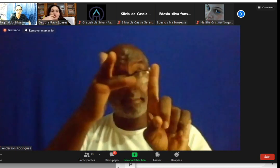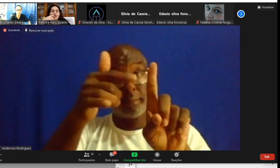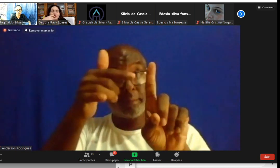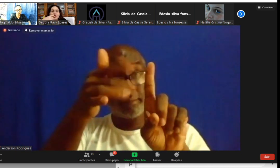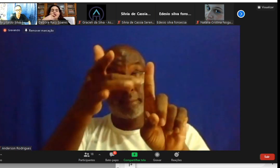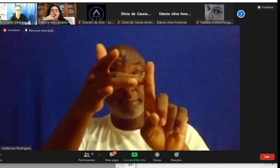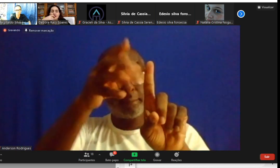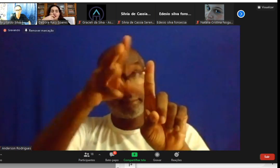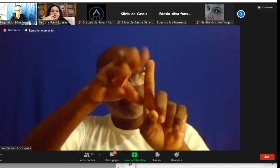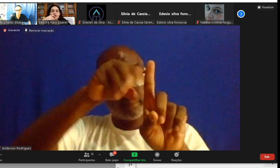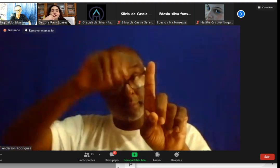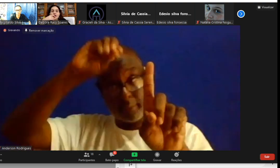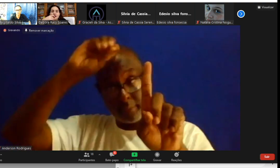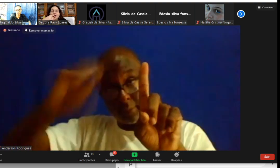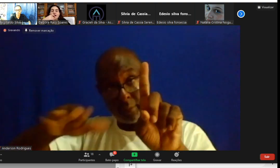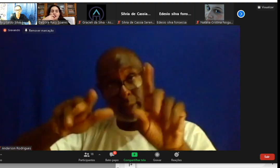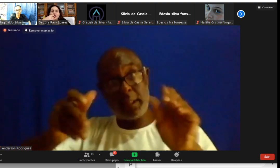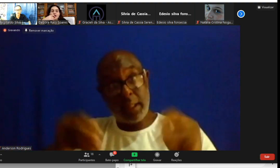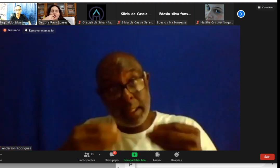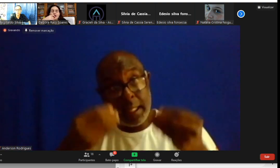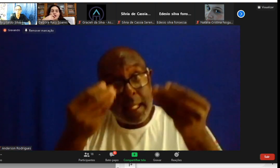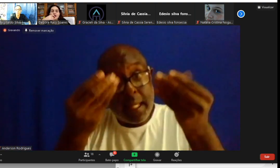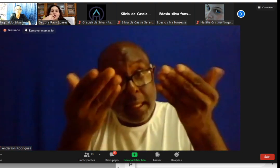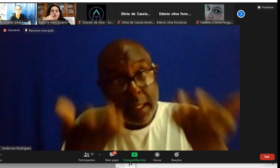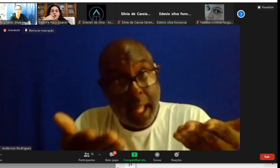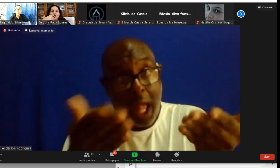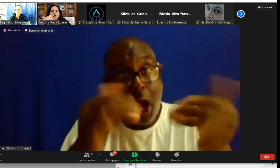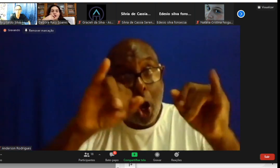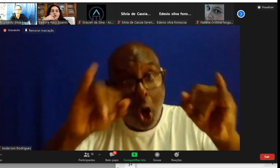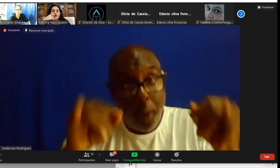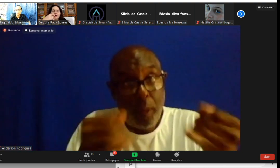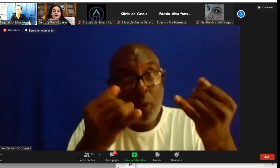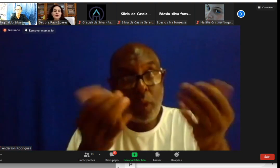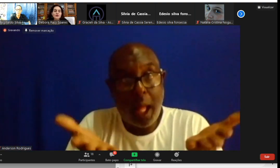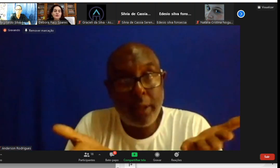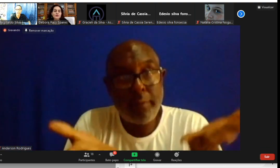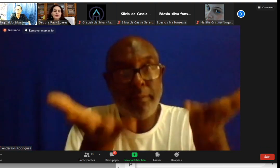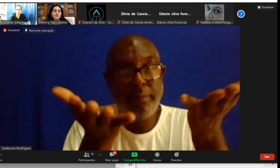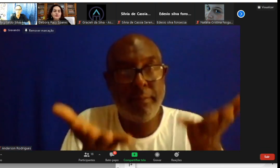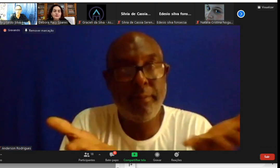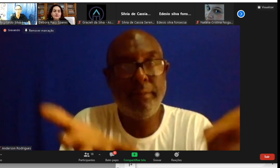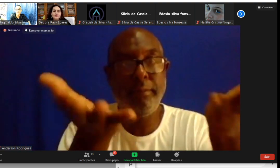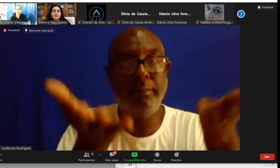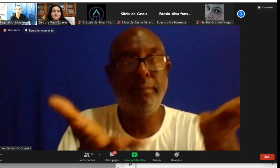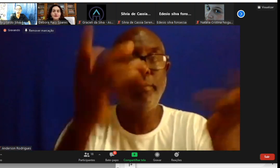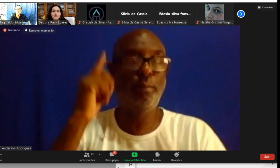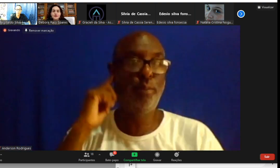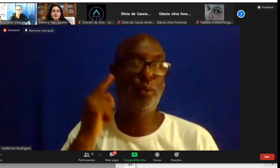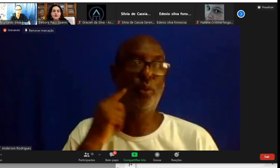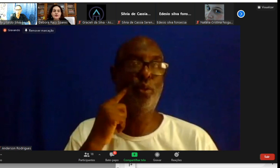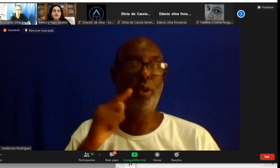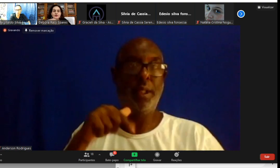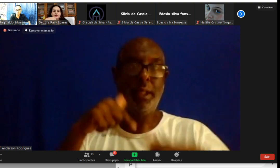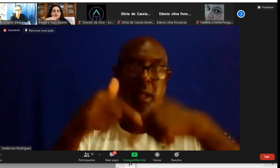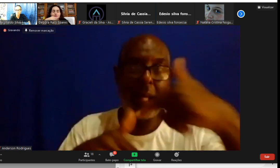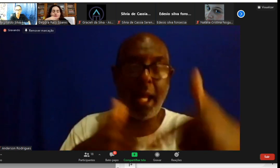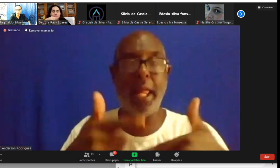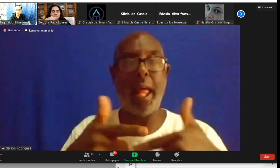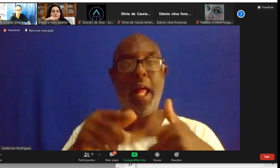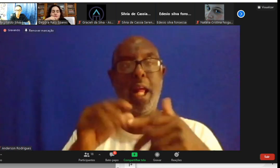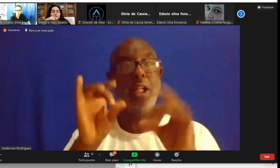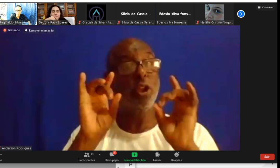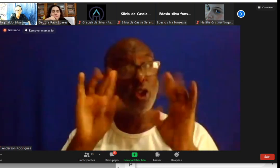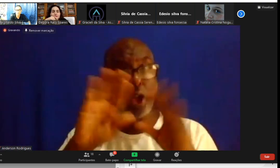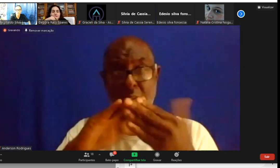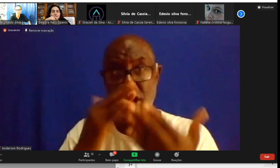de capacitismo. Então, nós precisamos dar oportunidade ao sujeito surdo, porque